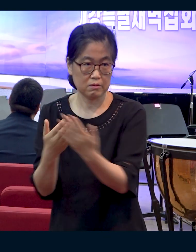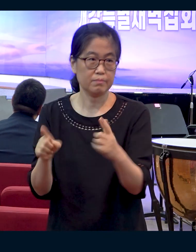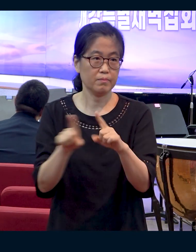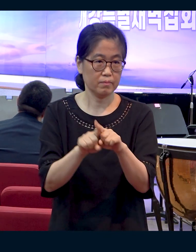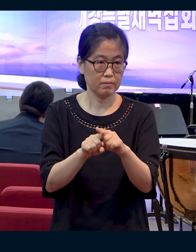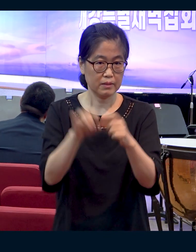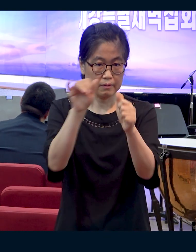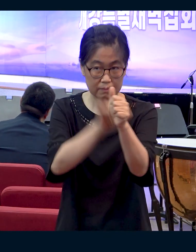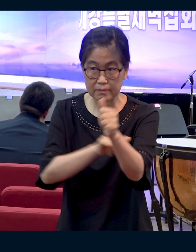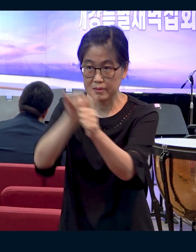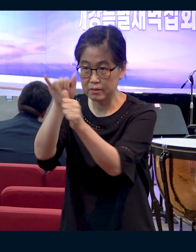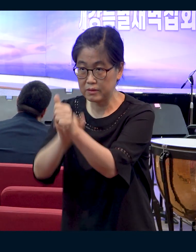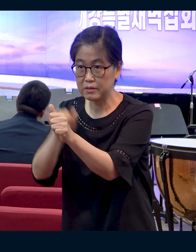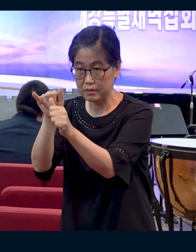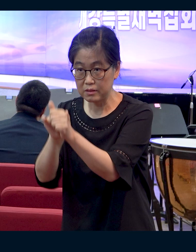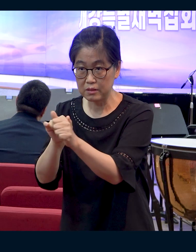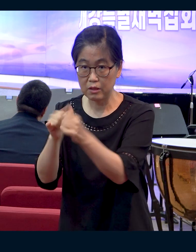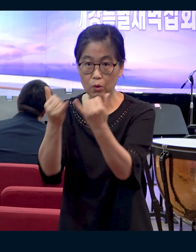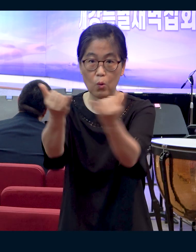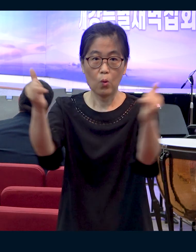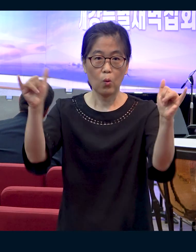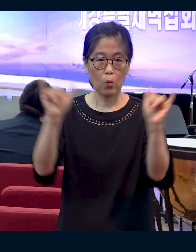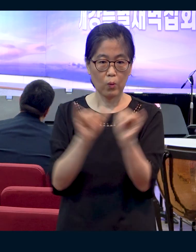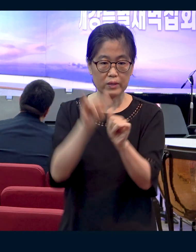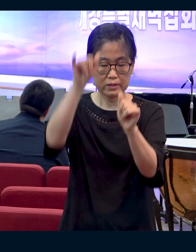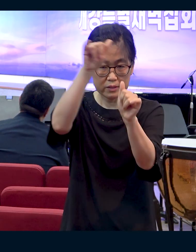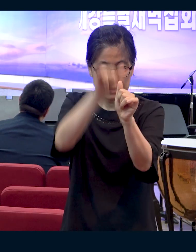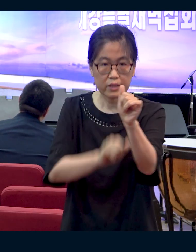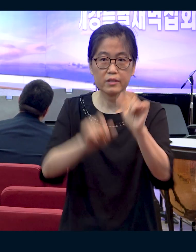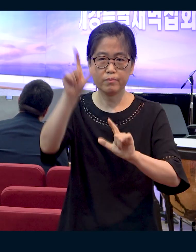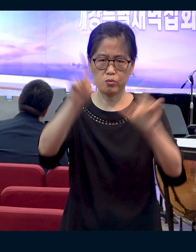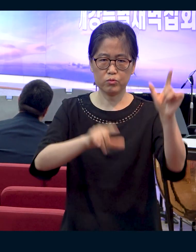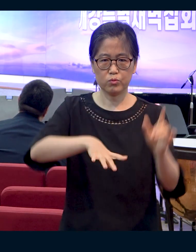함께 했던 그 공동체를 이루었던 그 모습 때문이에요.